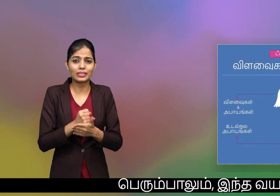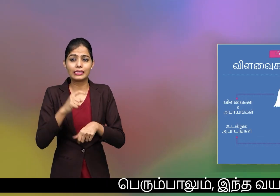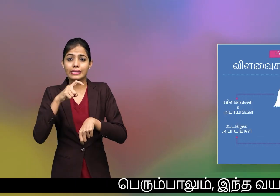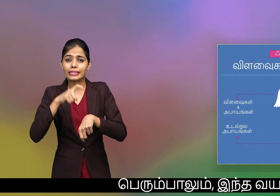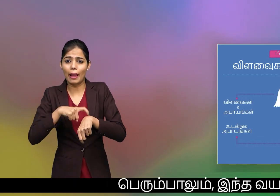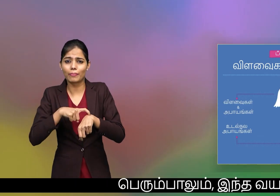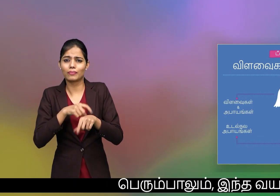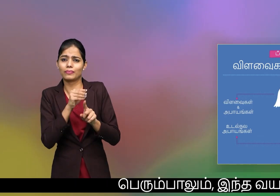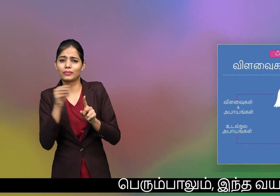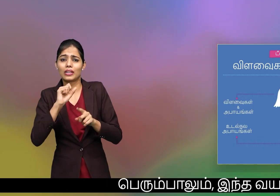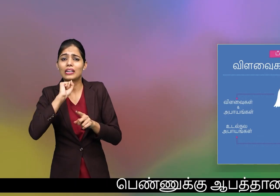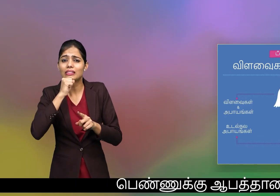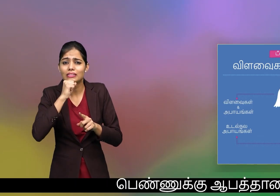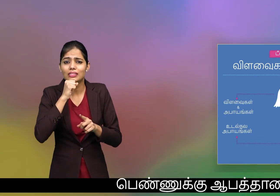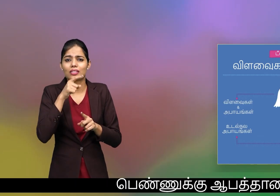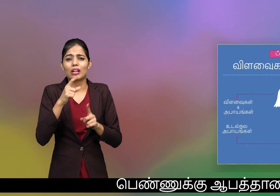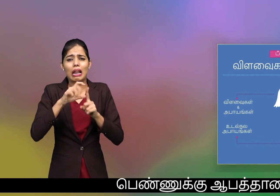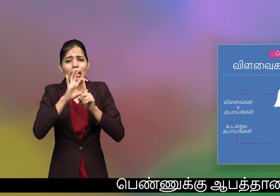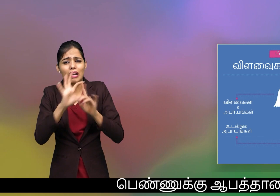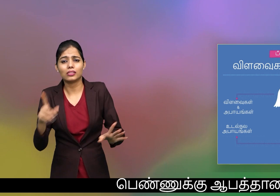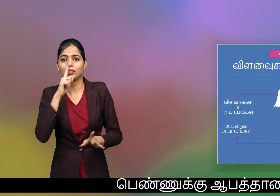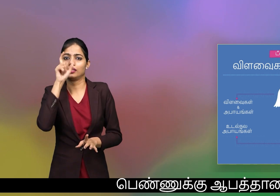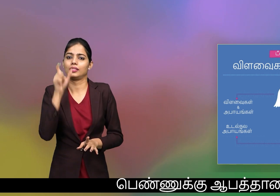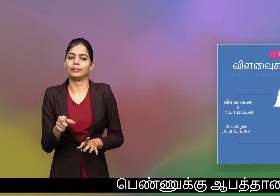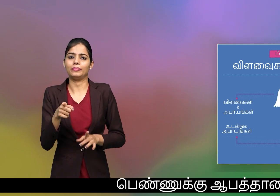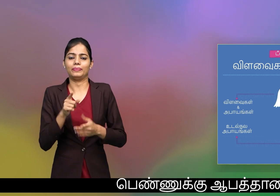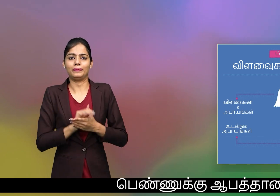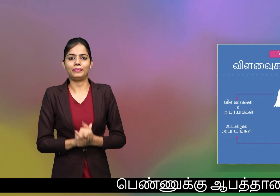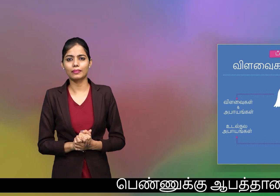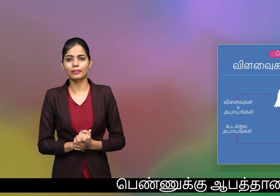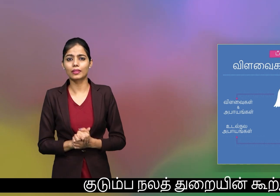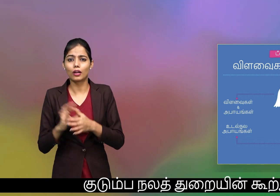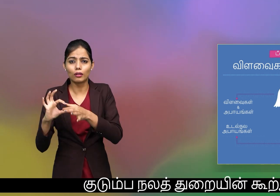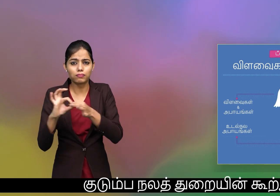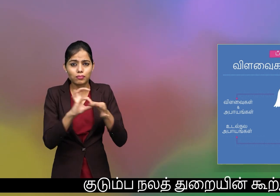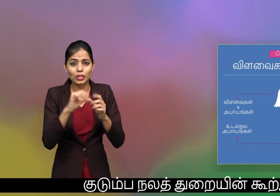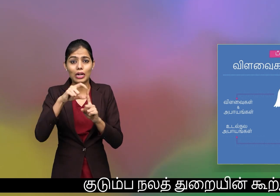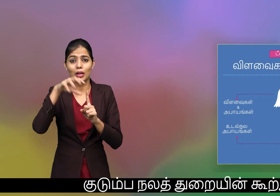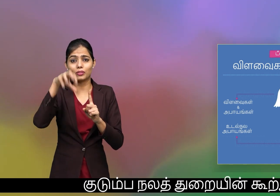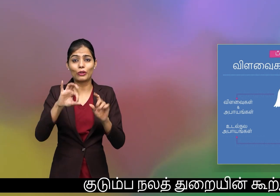பெரும்பாலும் இந்த வயதில் பெண் தாய்மை அடைவது ஆபத்தானது. குடும்ப நலத்துறையின்